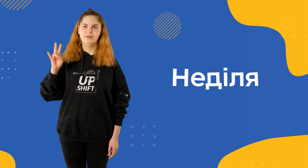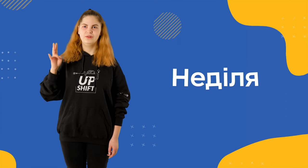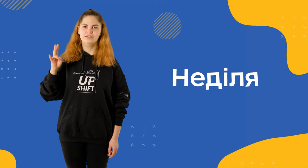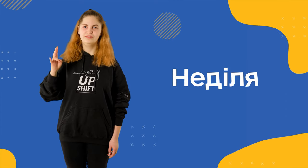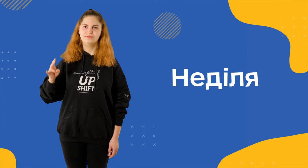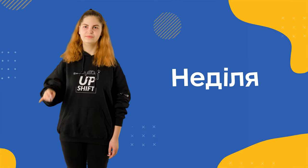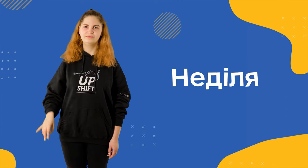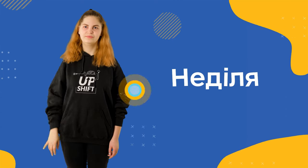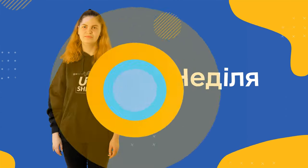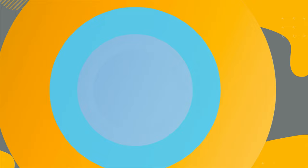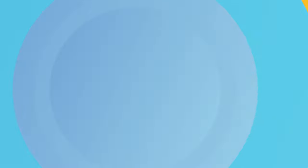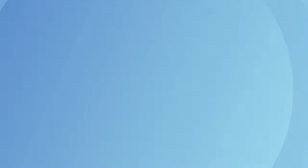Неділя.